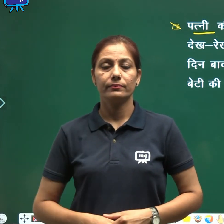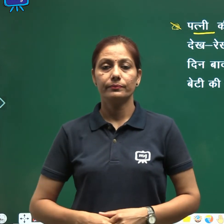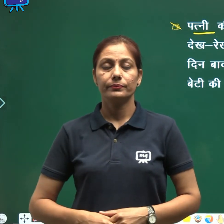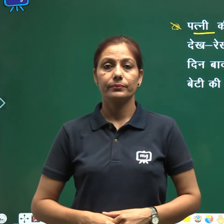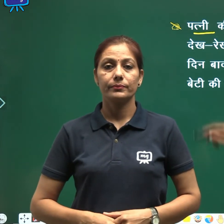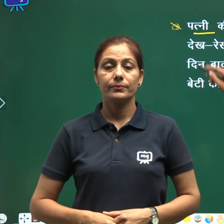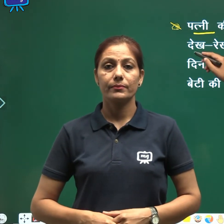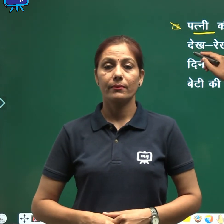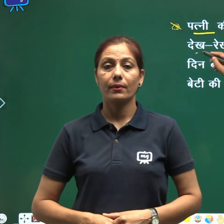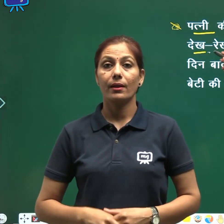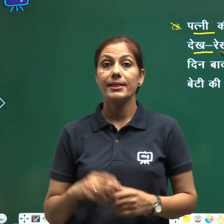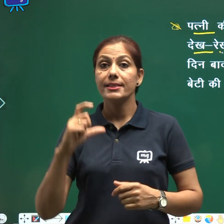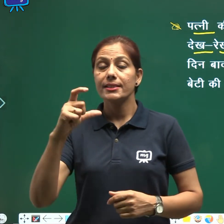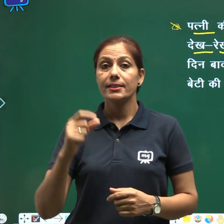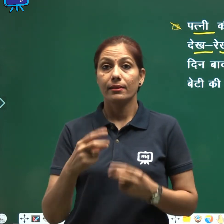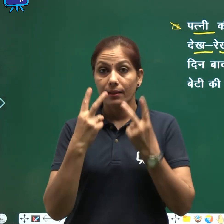देखरेख के अभाव में